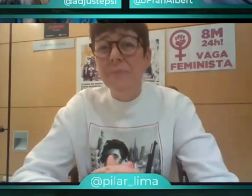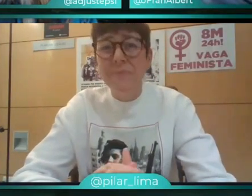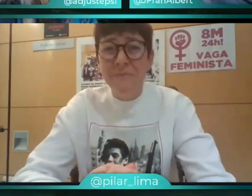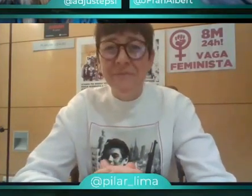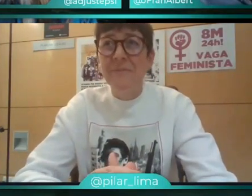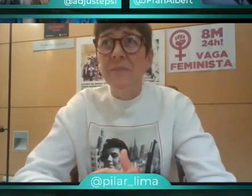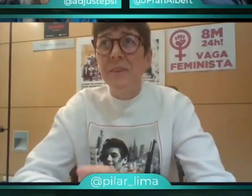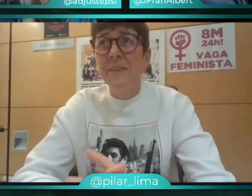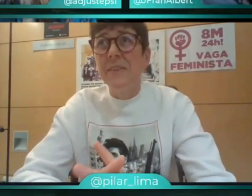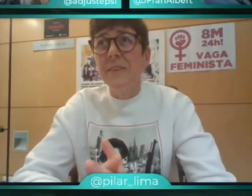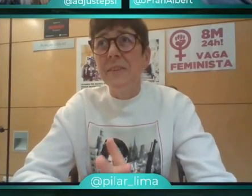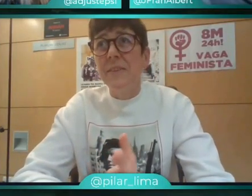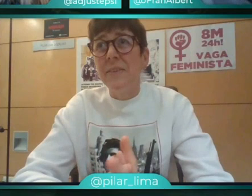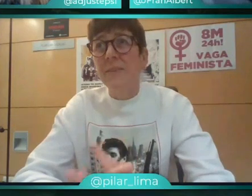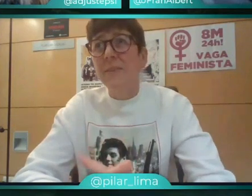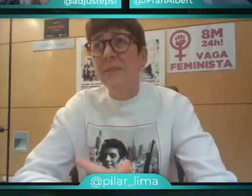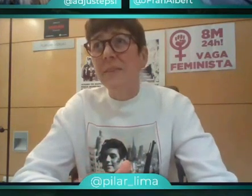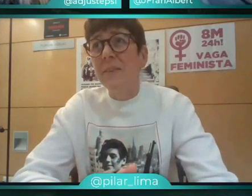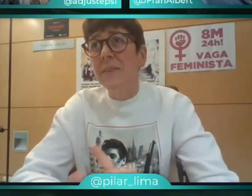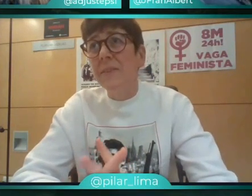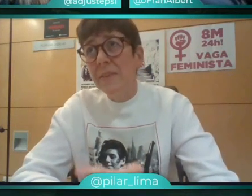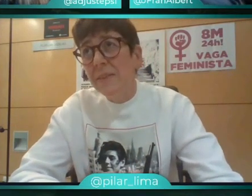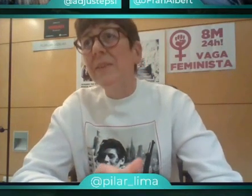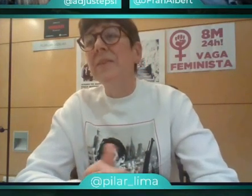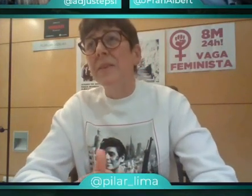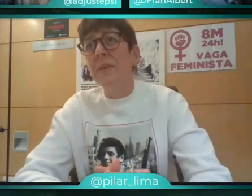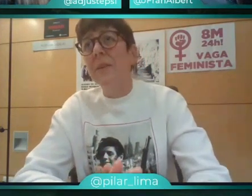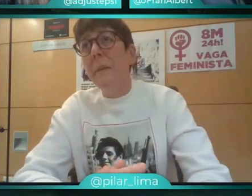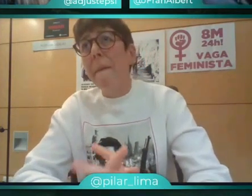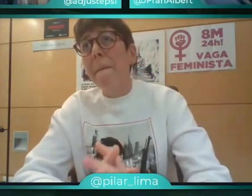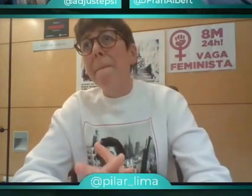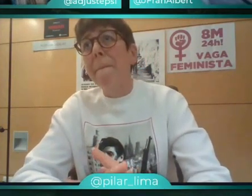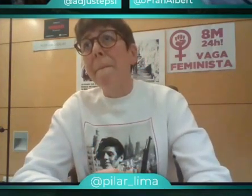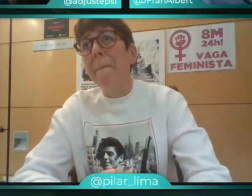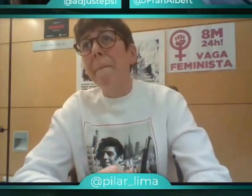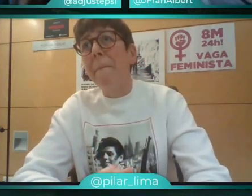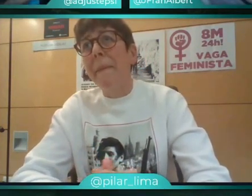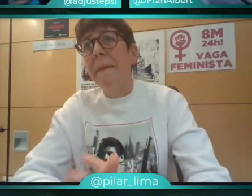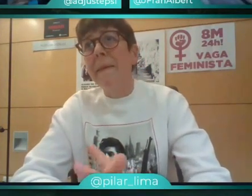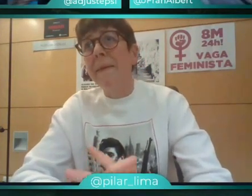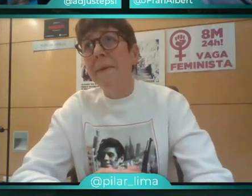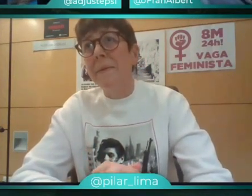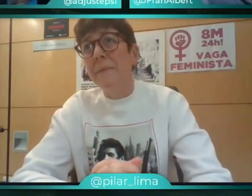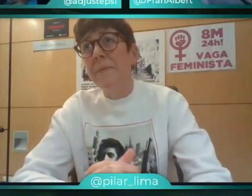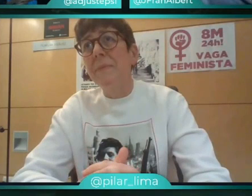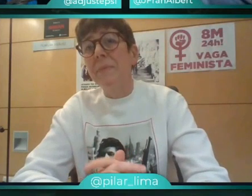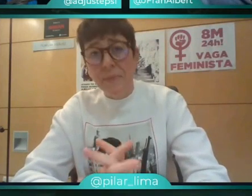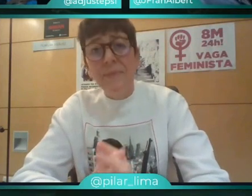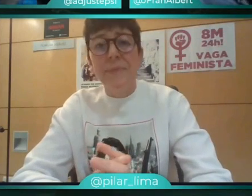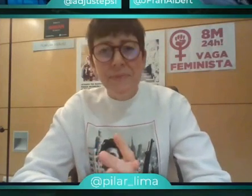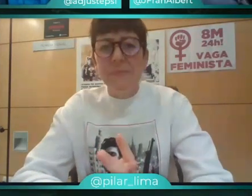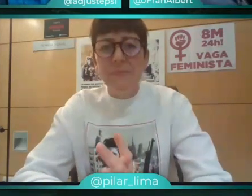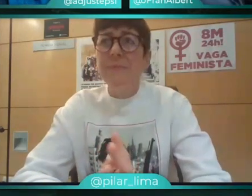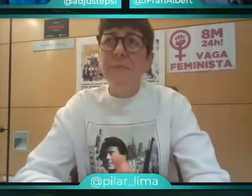todo pues bueno tu trayectoria yo creo que las cosas que has superado no siendo Pues eso yo creo que la primera